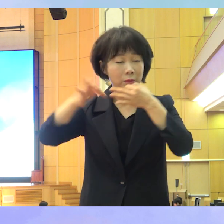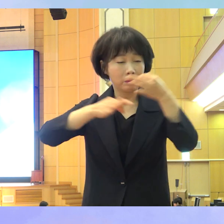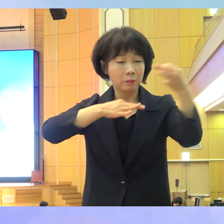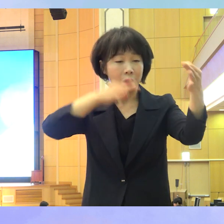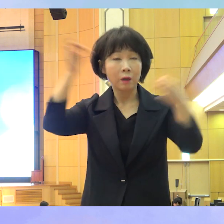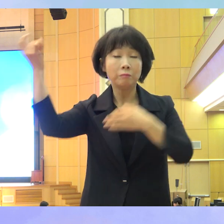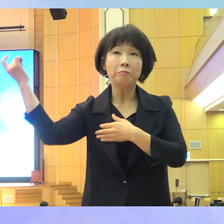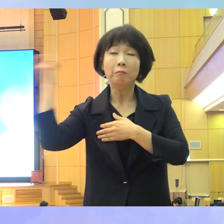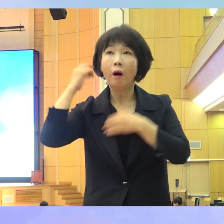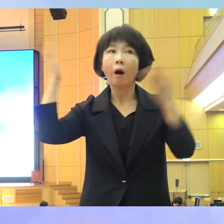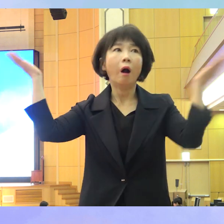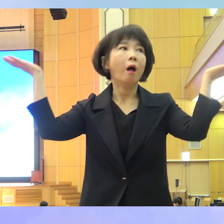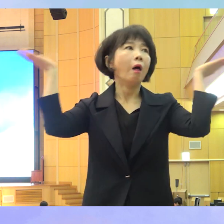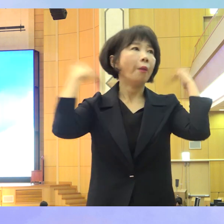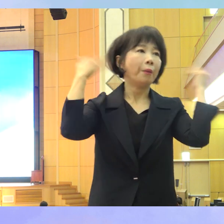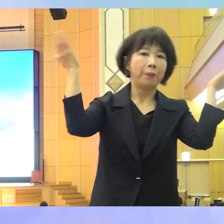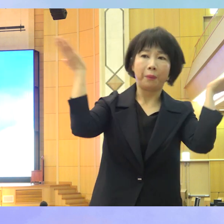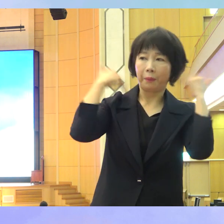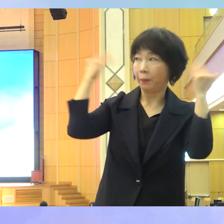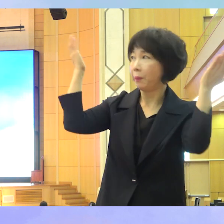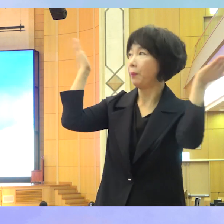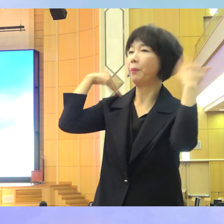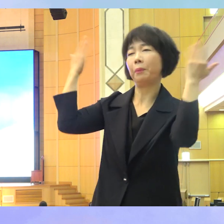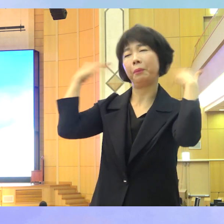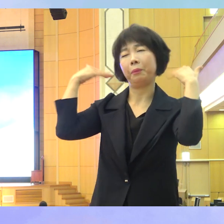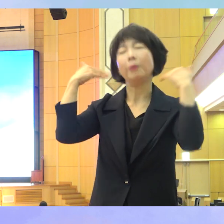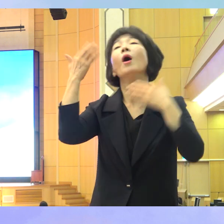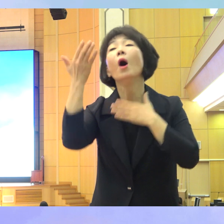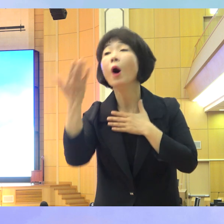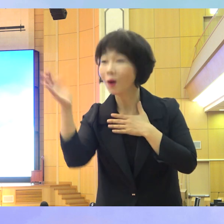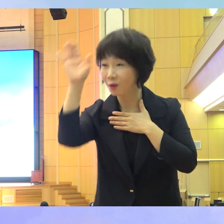그 음성 내 귀에 안